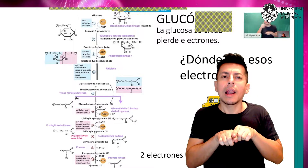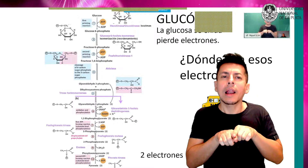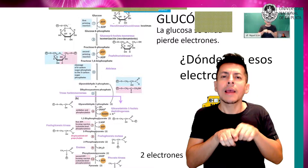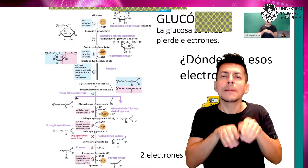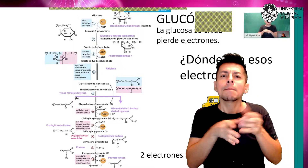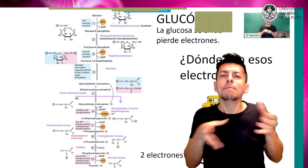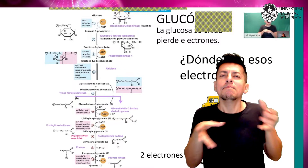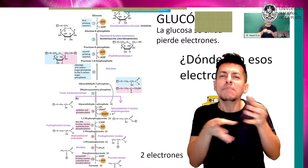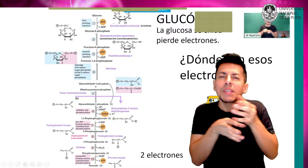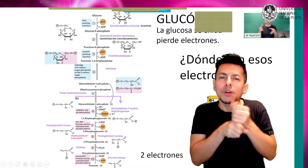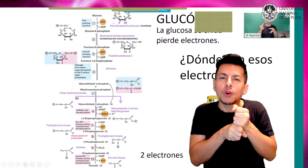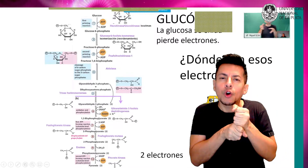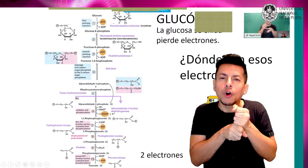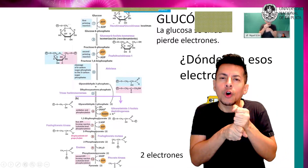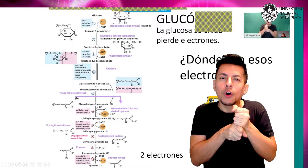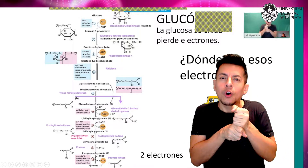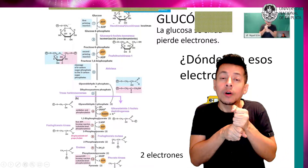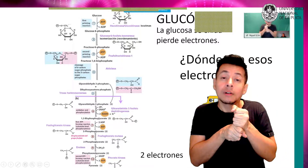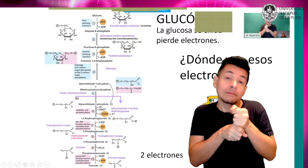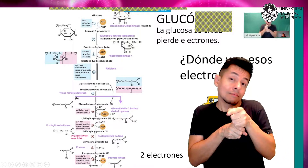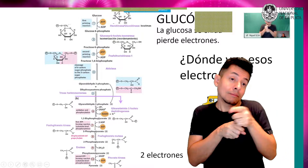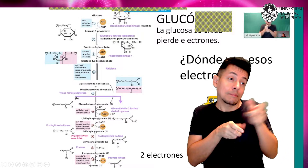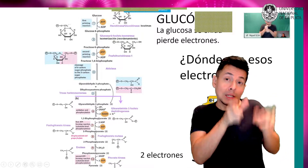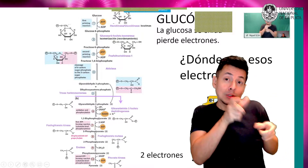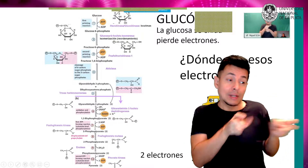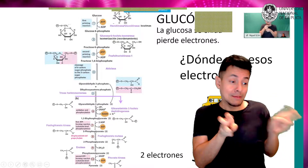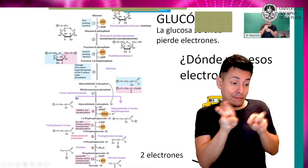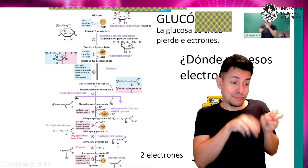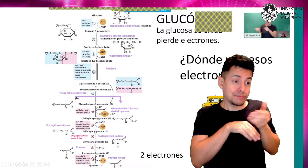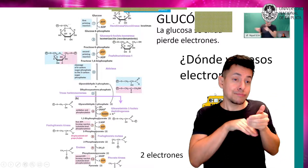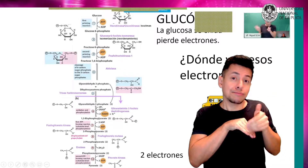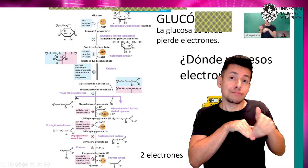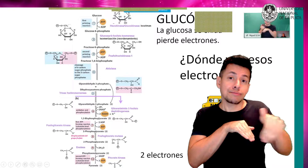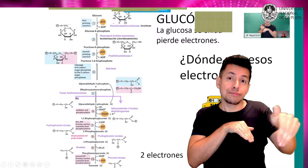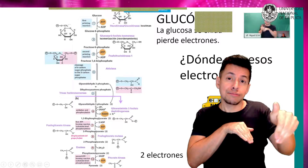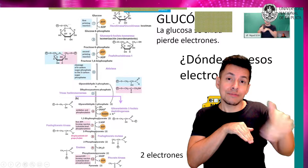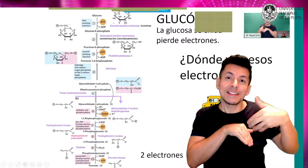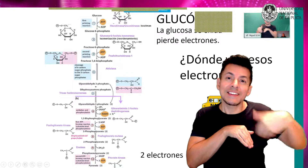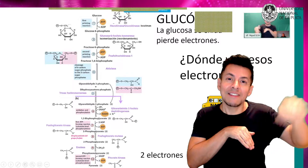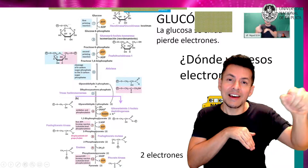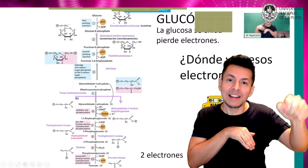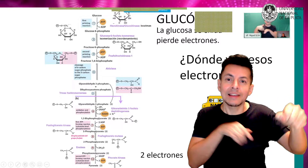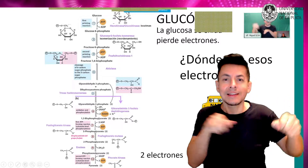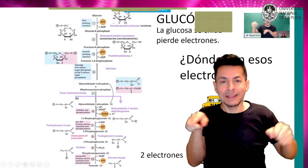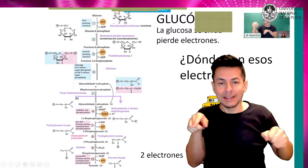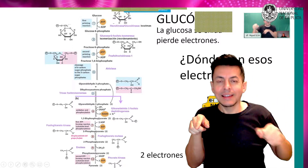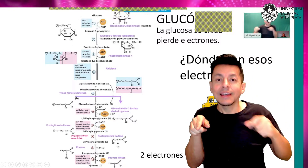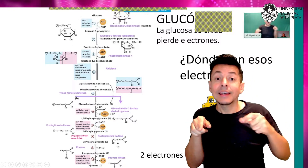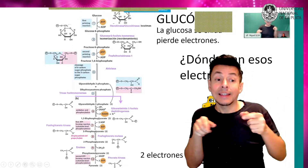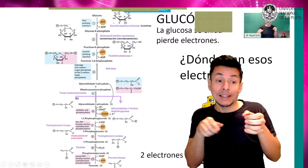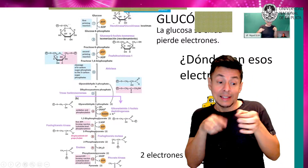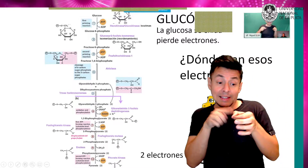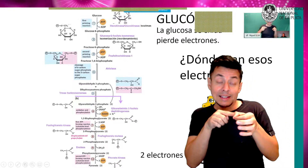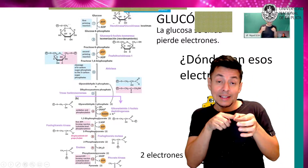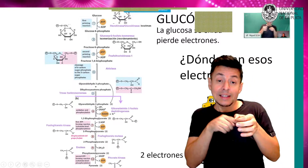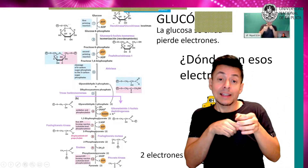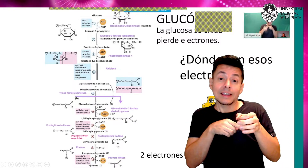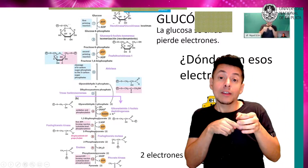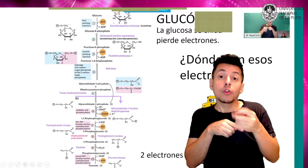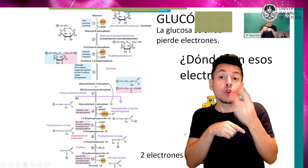pueden ingresar solo 2 electrones como máximo, ¿sí? Y va a transportar esos electrones luego hacia donde sean